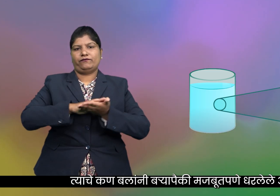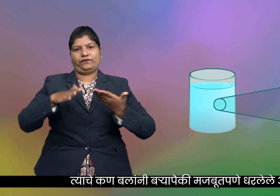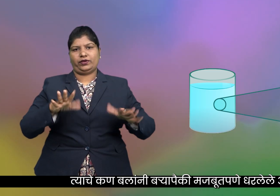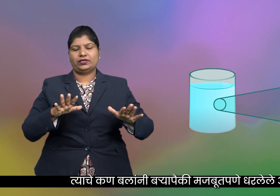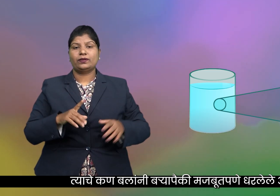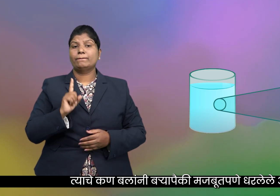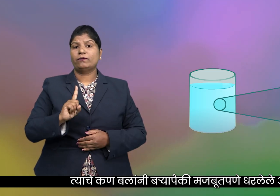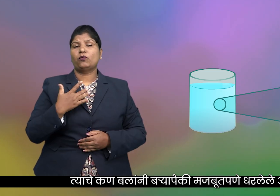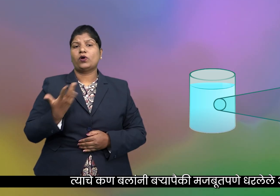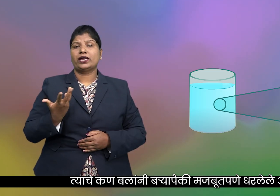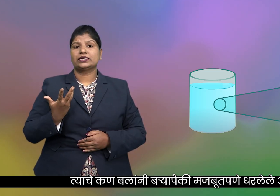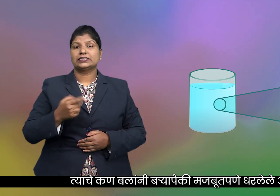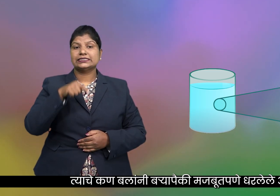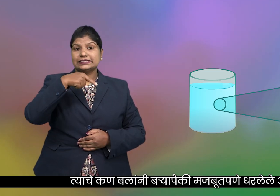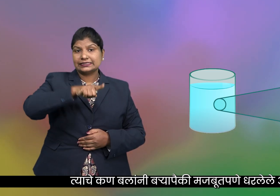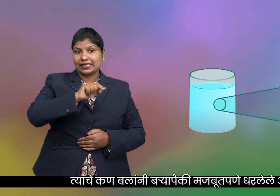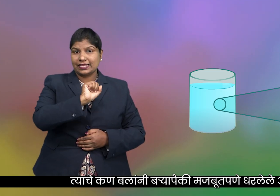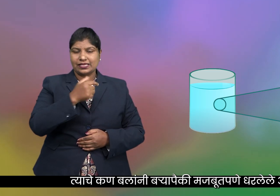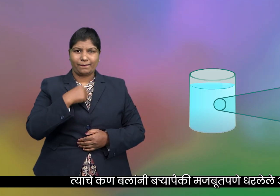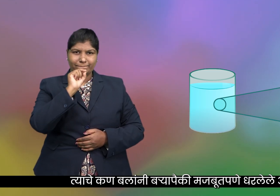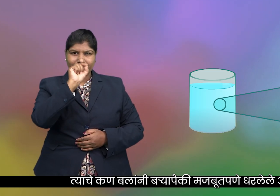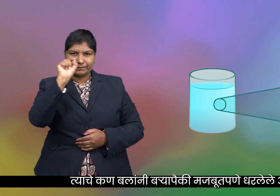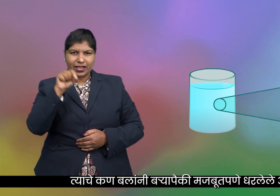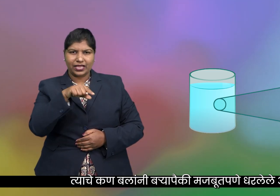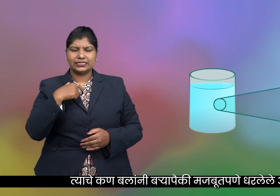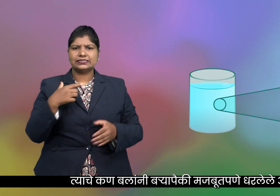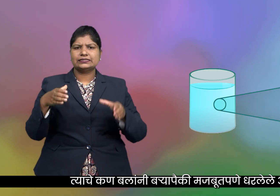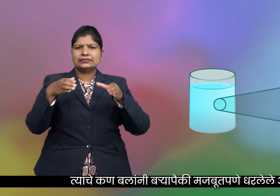त्याचे कण बलांनी बऱ्यापैकी मजबूतपणे धरलेले असतात.